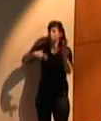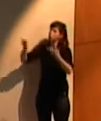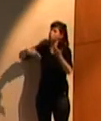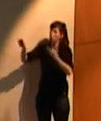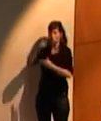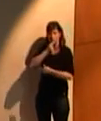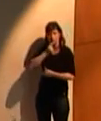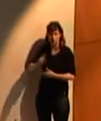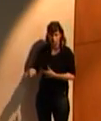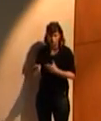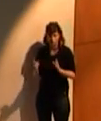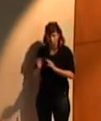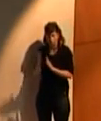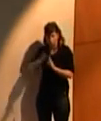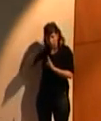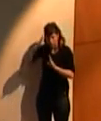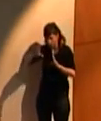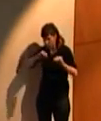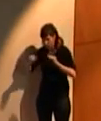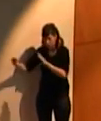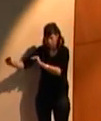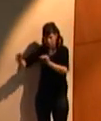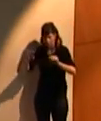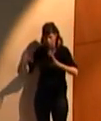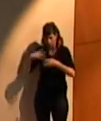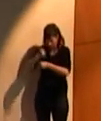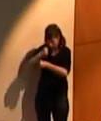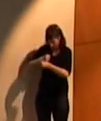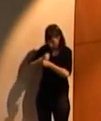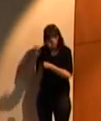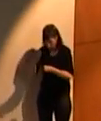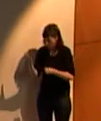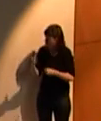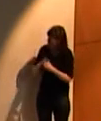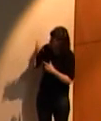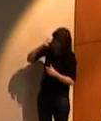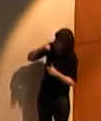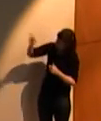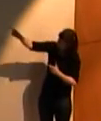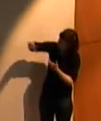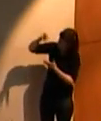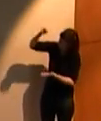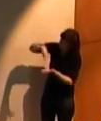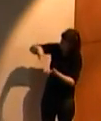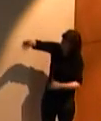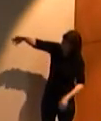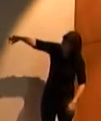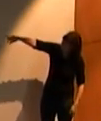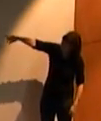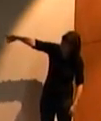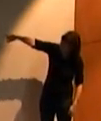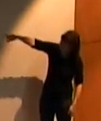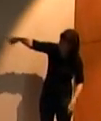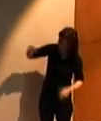aussi de pouvoir restituer le travail. Donc en fait, on a le plan qui avait été proposé, qu'on